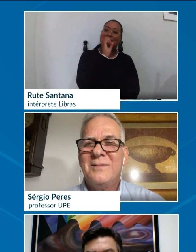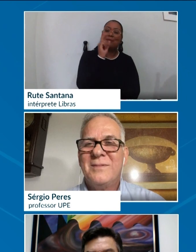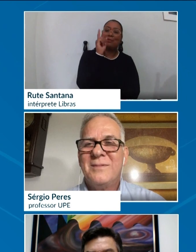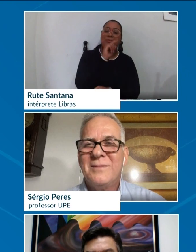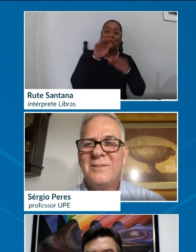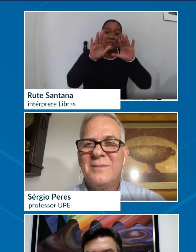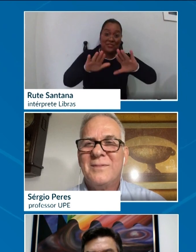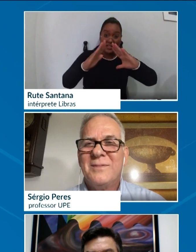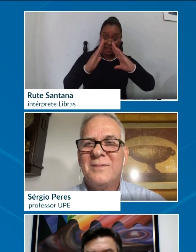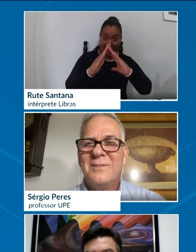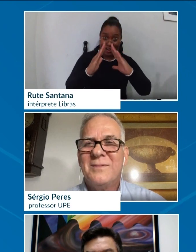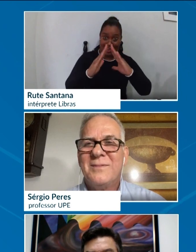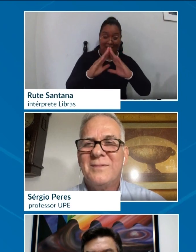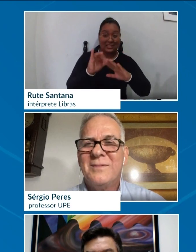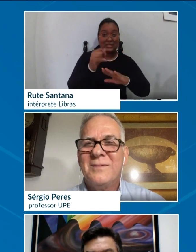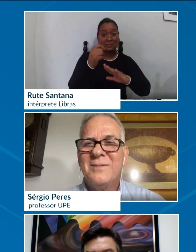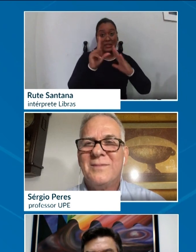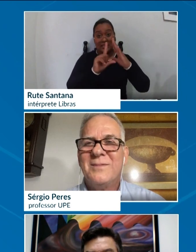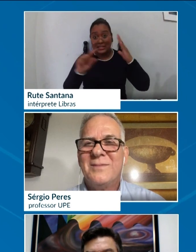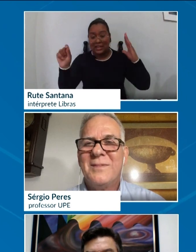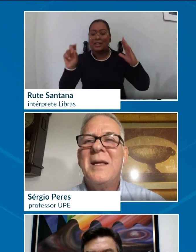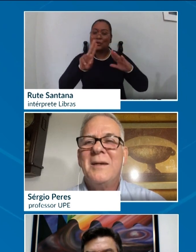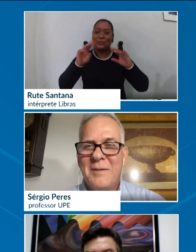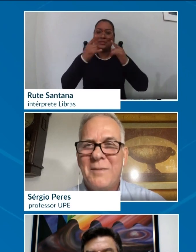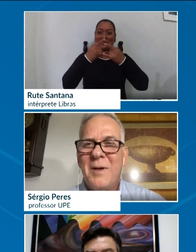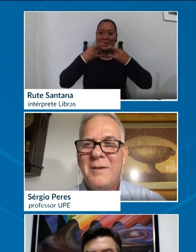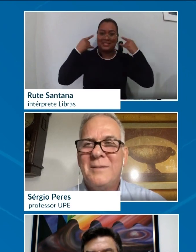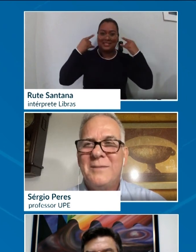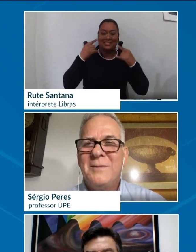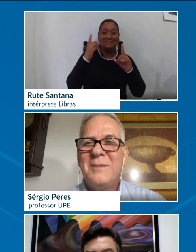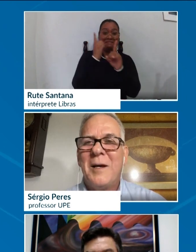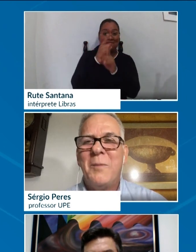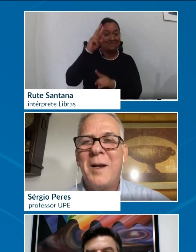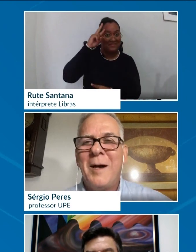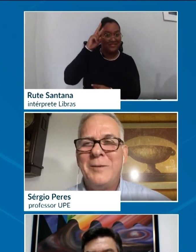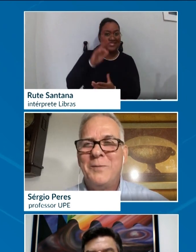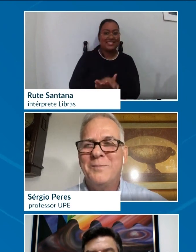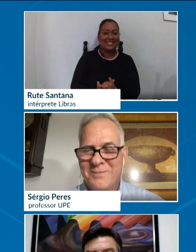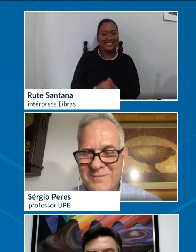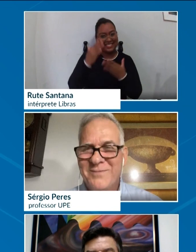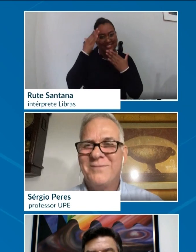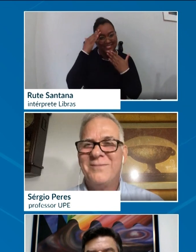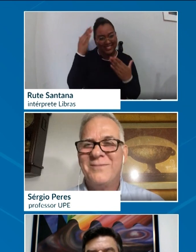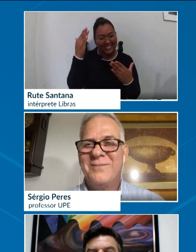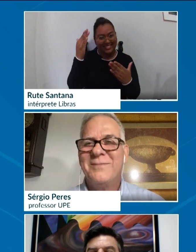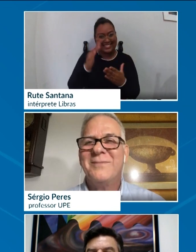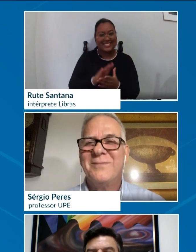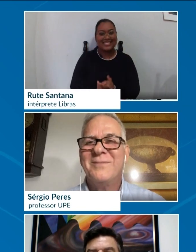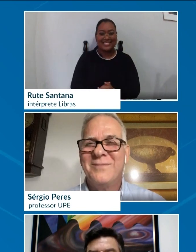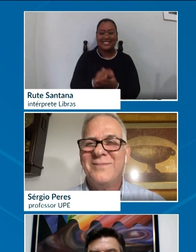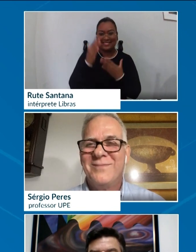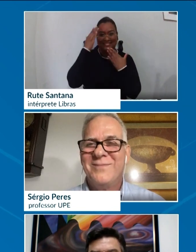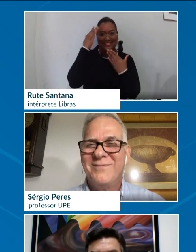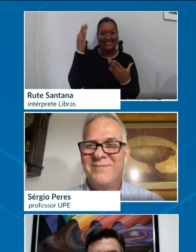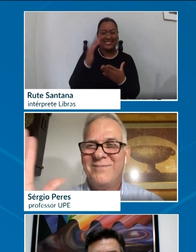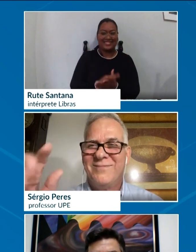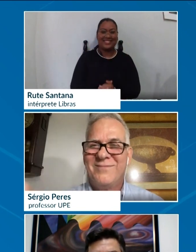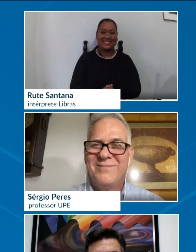em casa e se precisar sair, use máscara. Até segunda-feira. Então, obrigado. Obrigado.